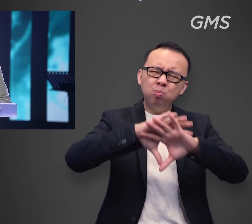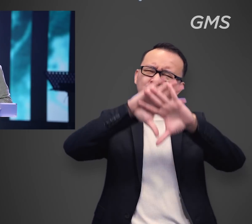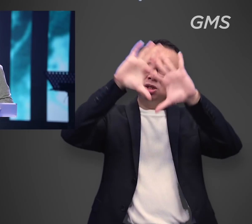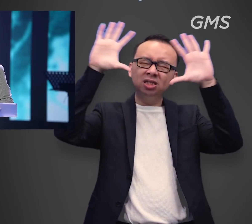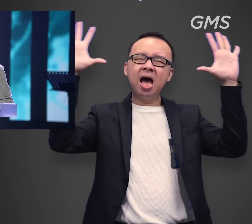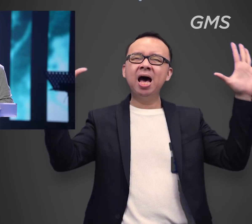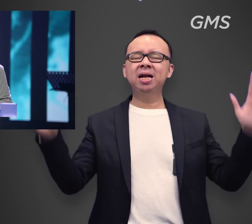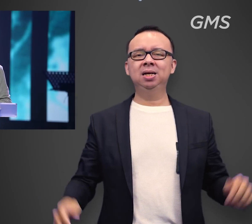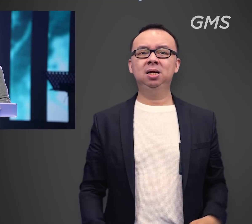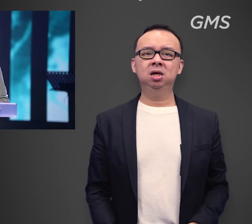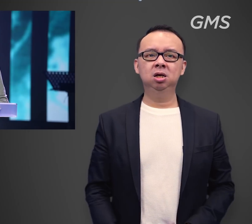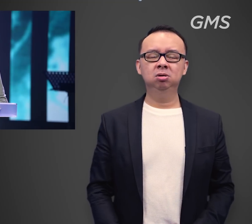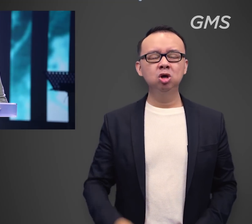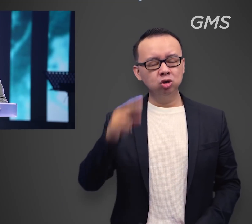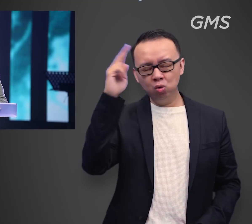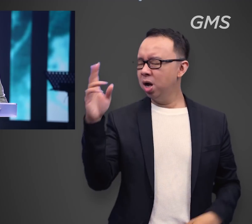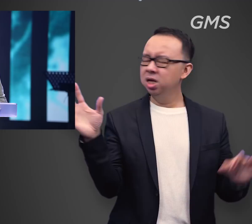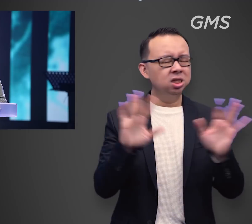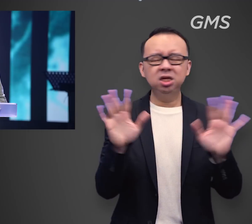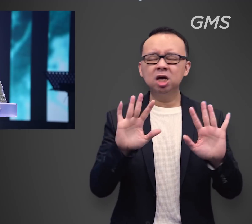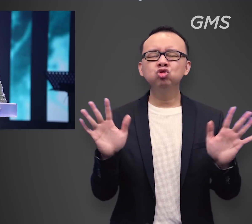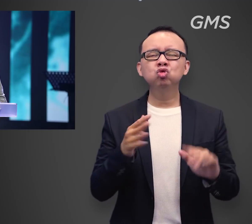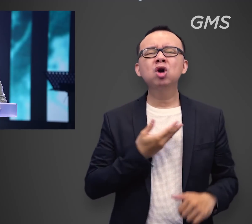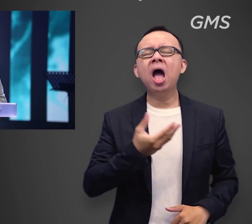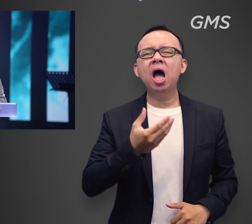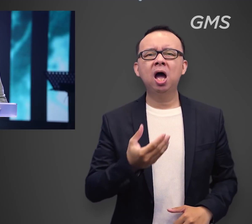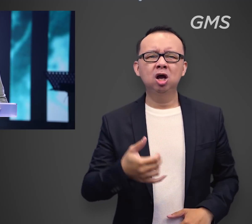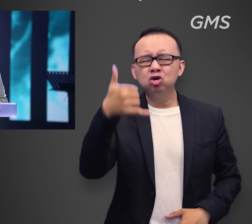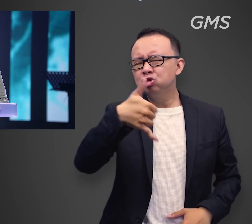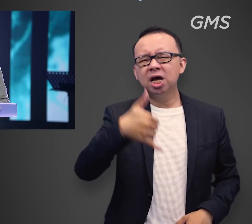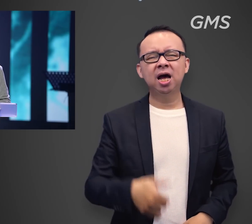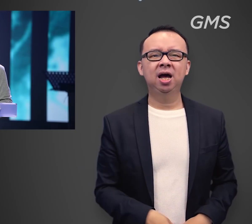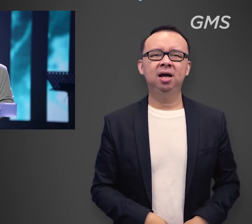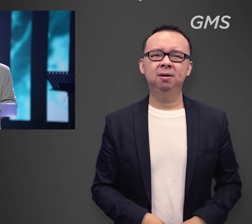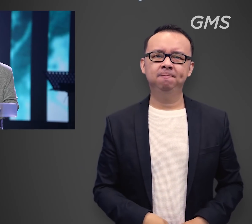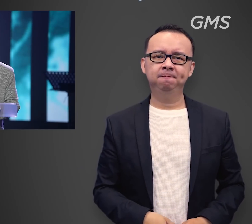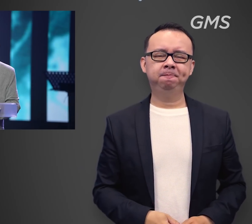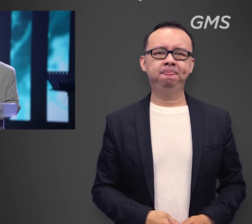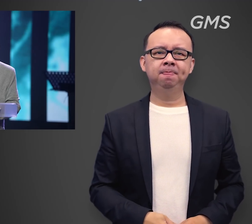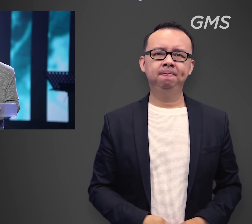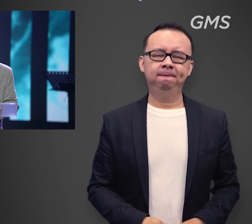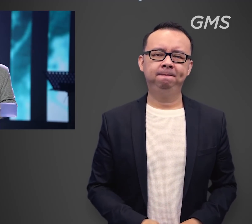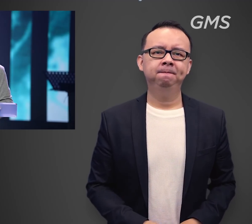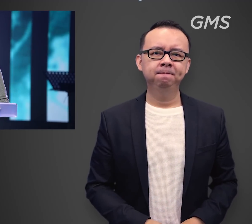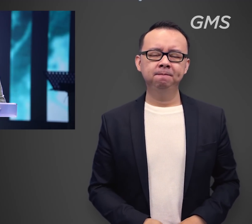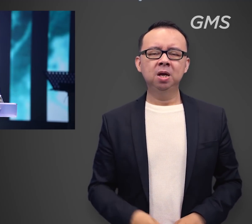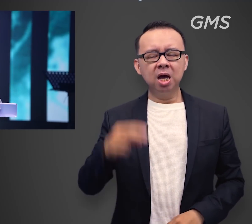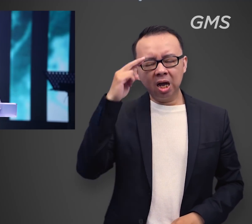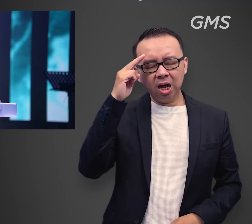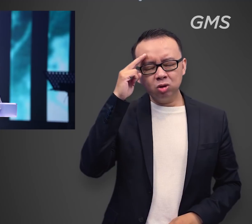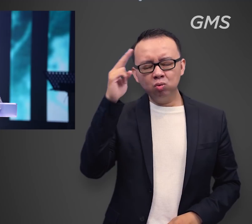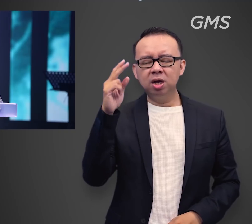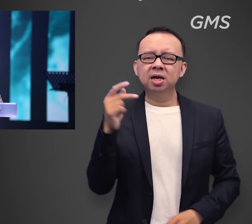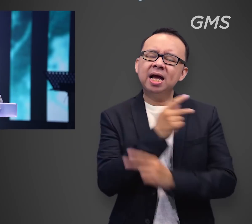itu tidak suka terhadap dosa. Dia murka terhadap dosa. Tapi dia tidak pernah bertahan dalam murka. Sebab kasih-Nya jauh lebih